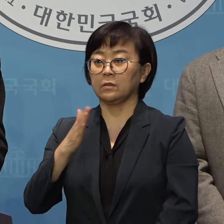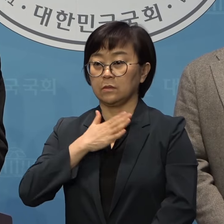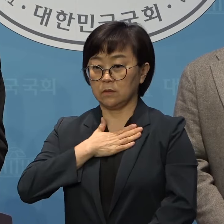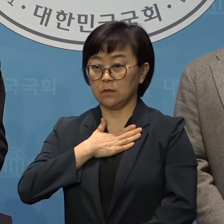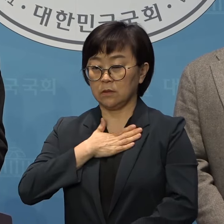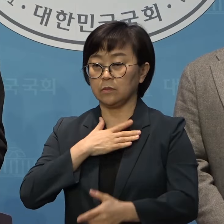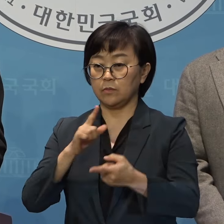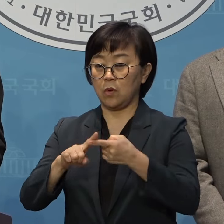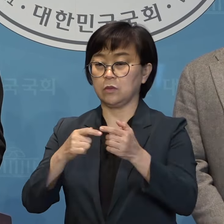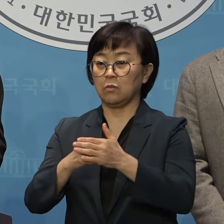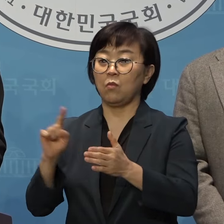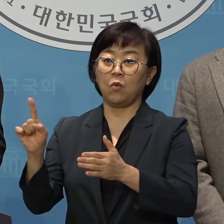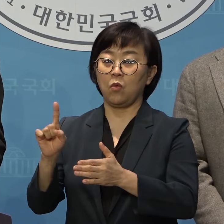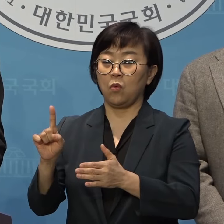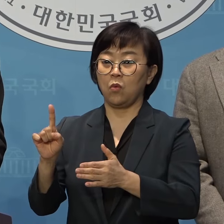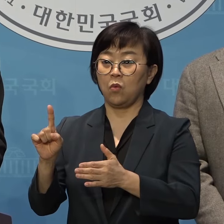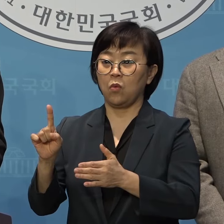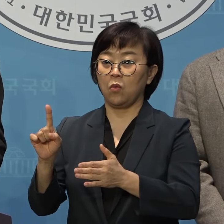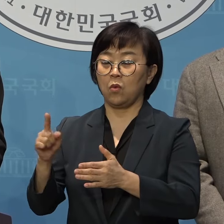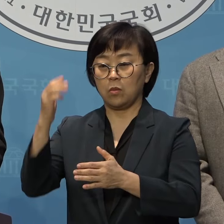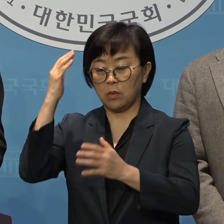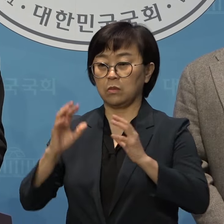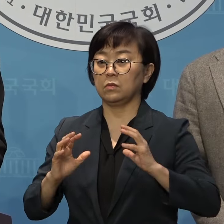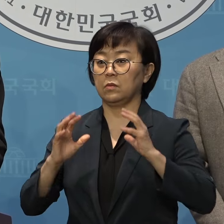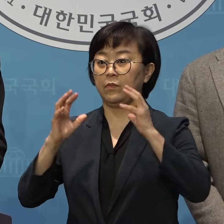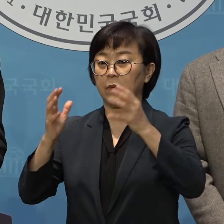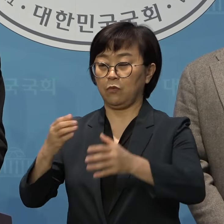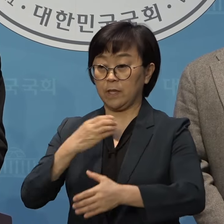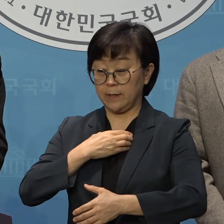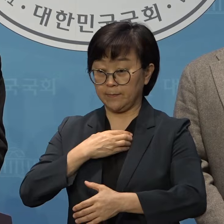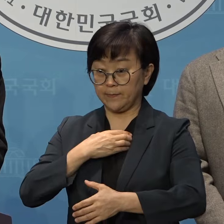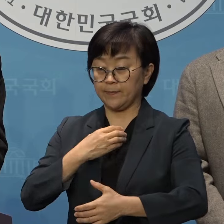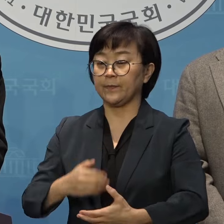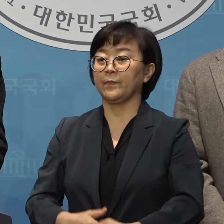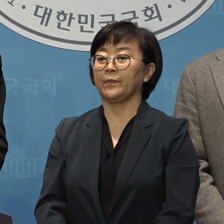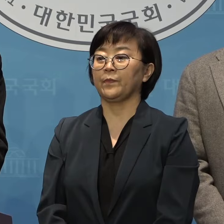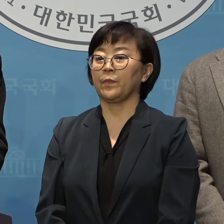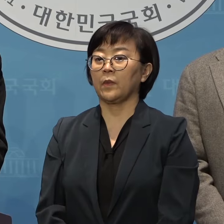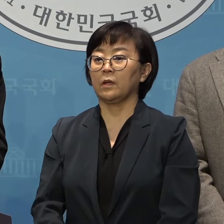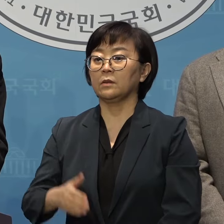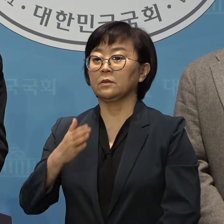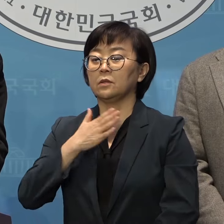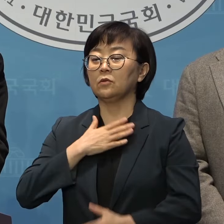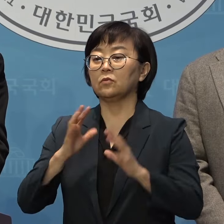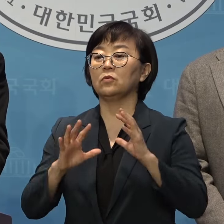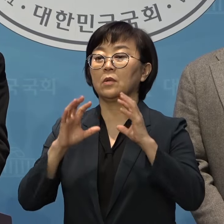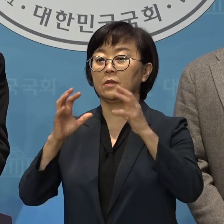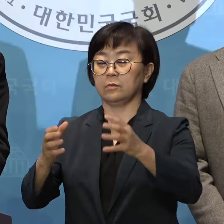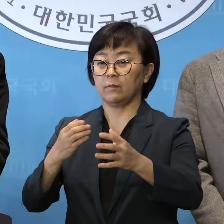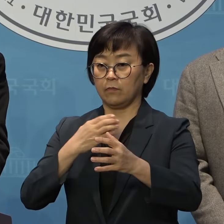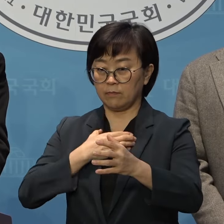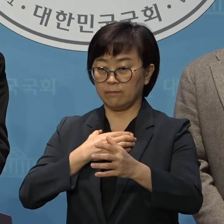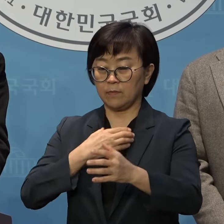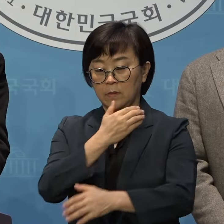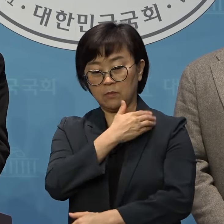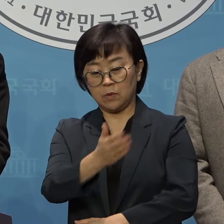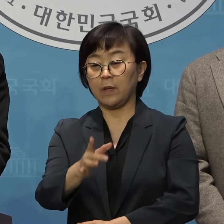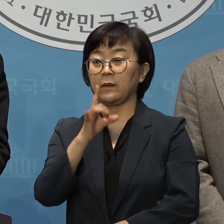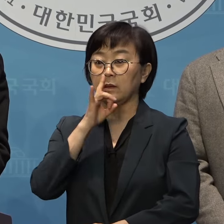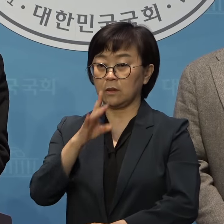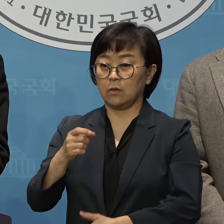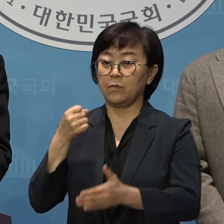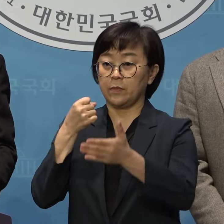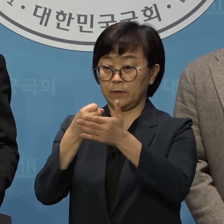이렇게 몰아세운 것은 무엇보다도 대한민국의 위기였습니다. 저는 이 국가적 위기를 외면해서는 안